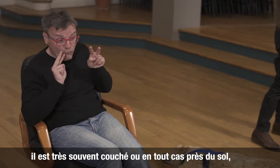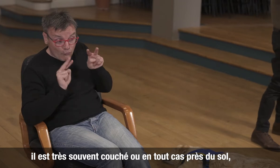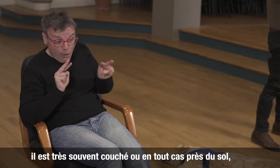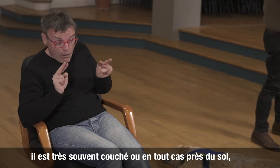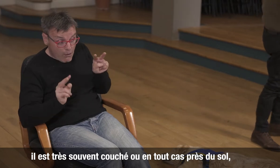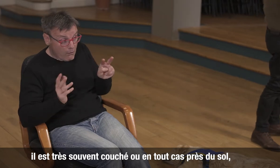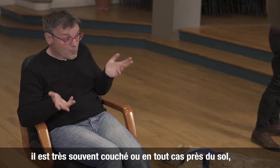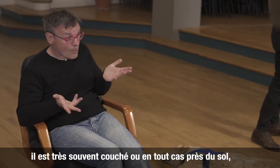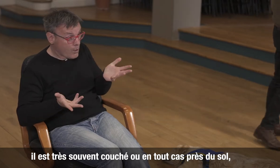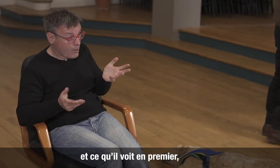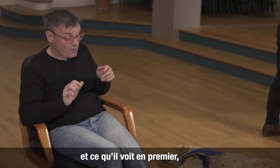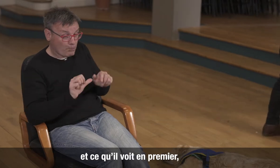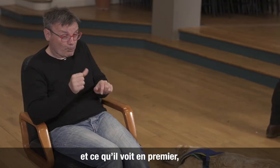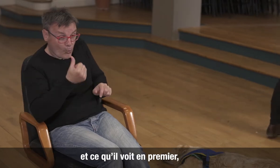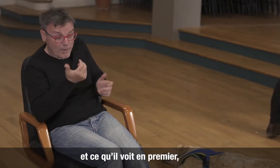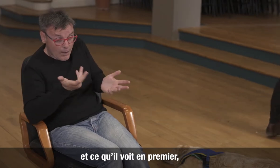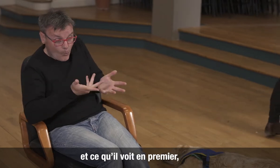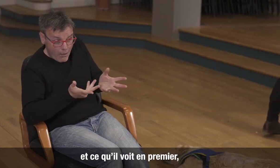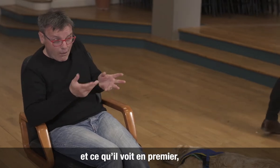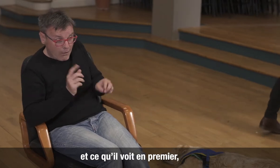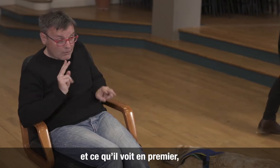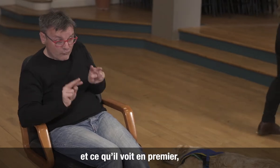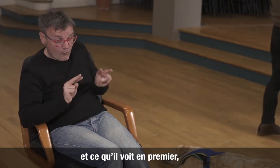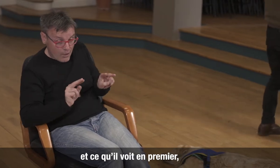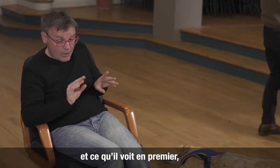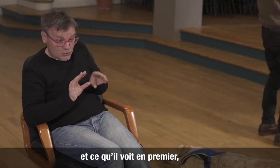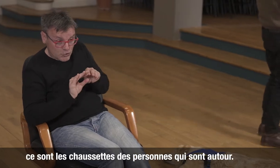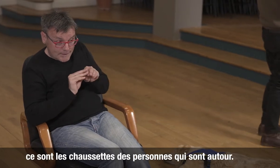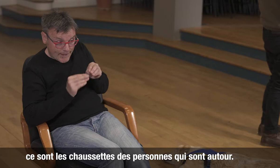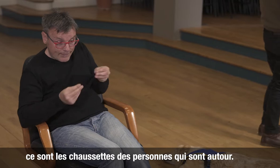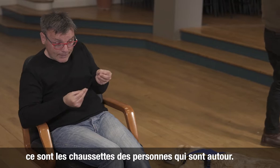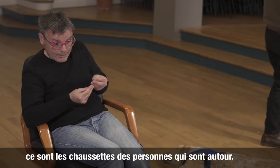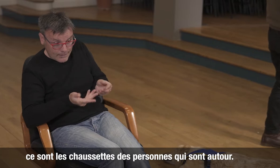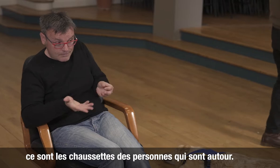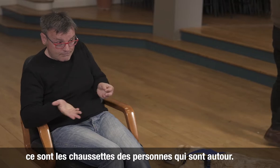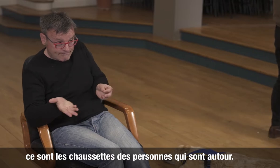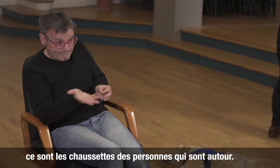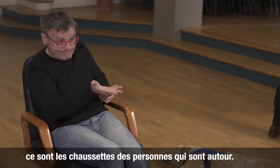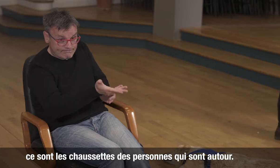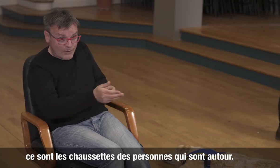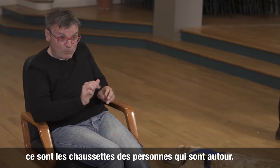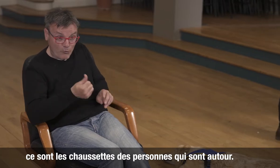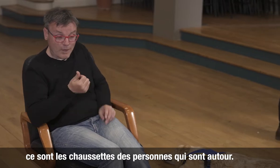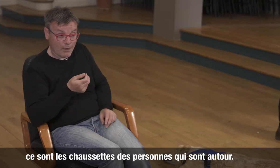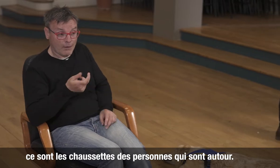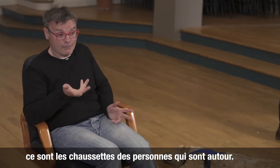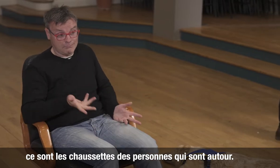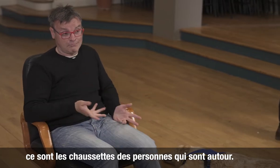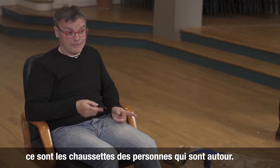près du sol. Et ce qu'il voit en premier, c'est les chaussettes des personnes qui sont autour.